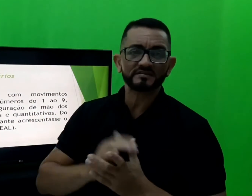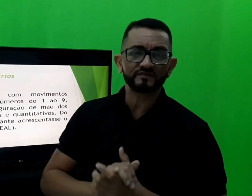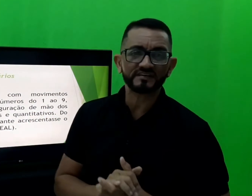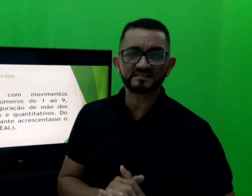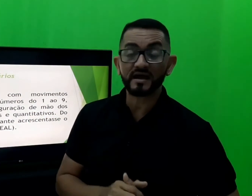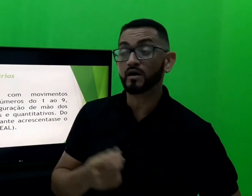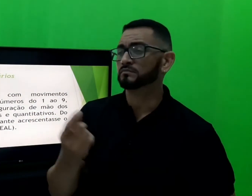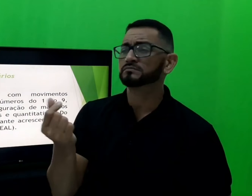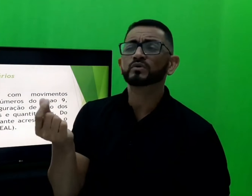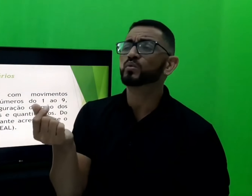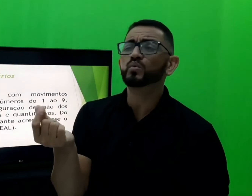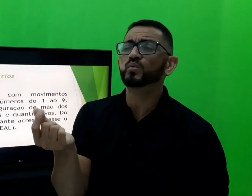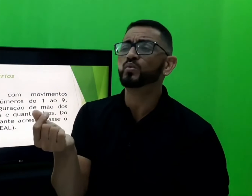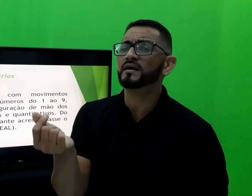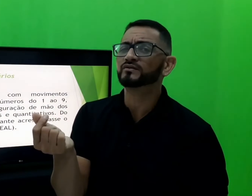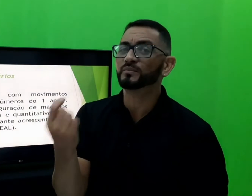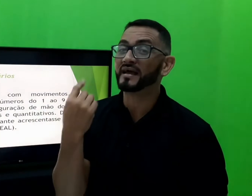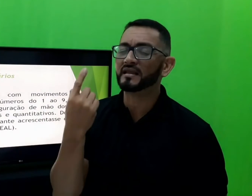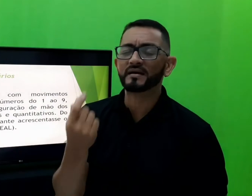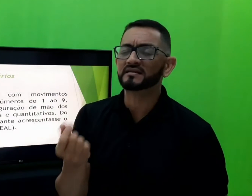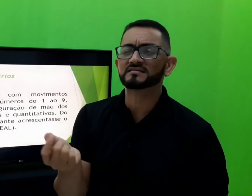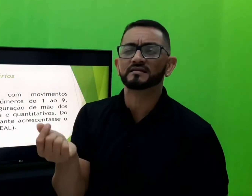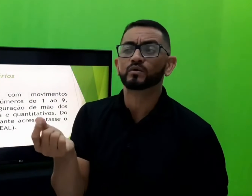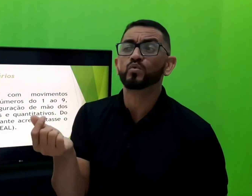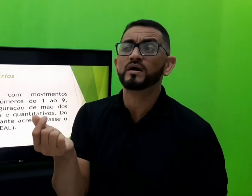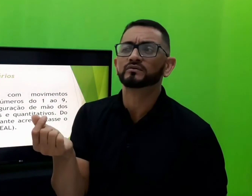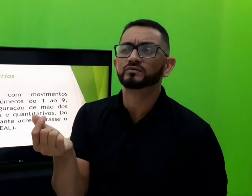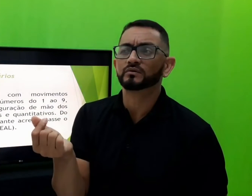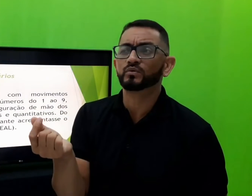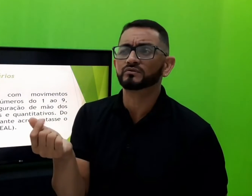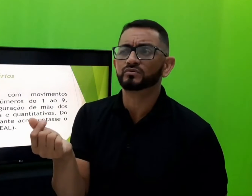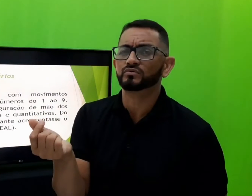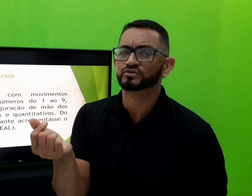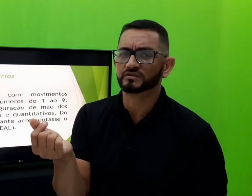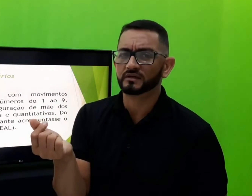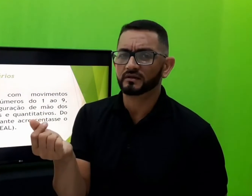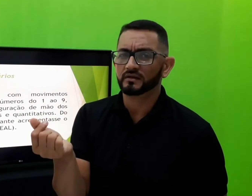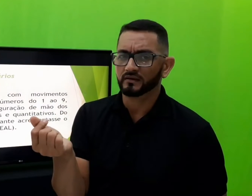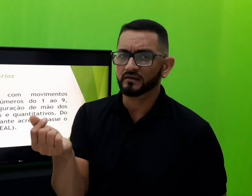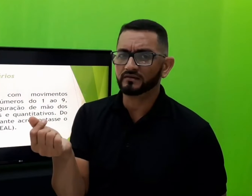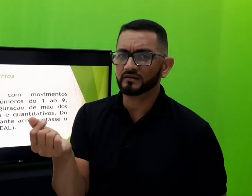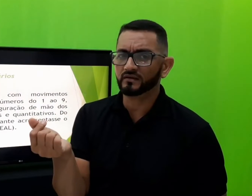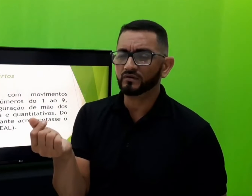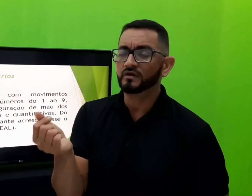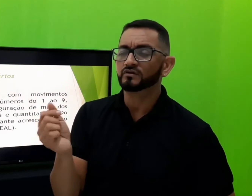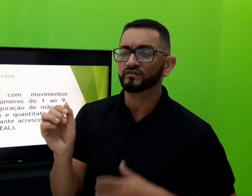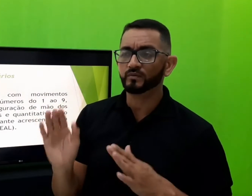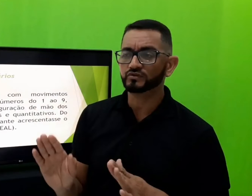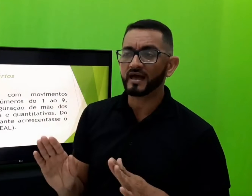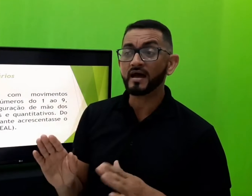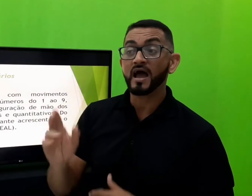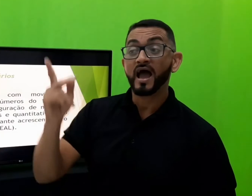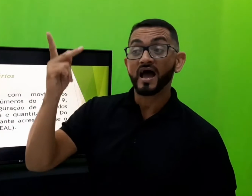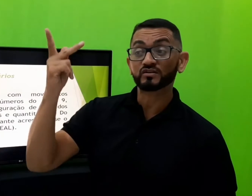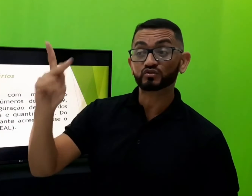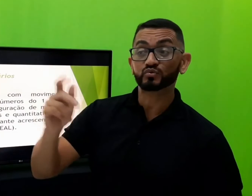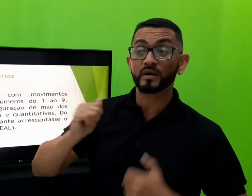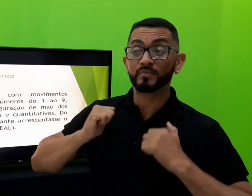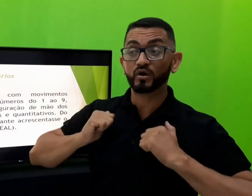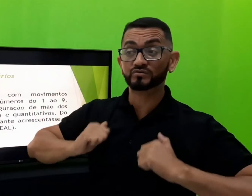expressão facial. Quanto? Aquela balançada. Quanto? Quanto custa? Entendeu? Então vamos lá. A sua